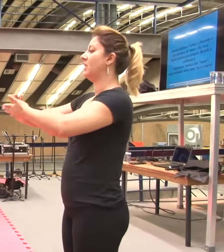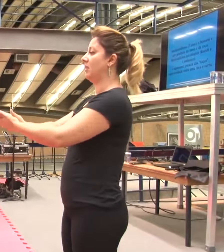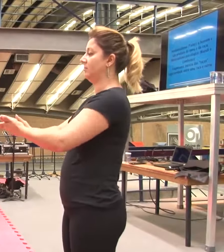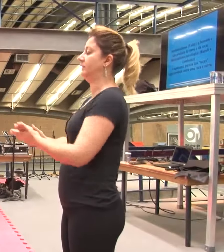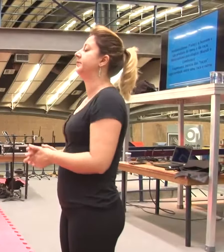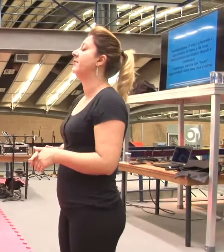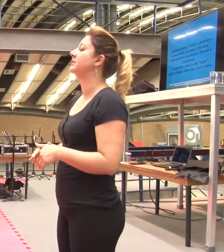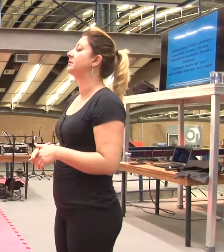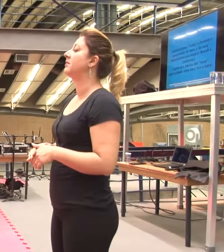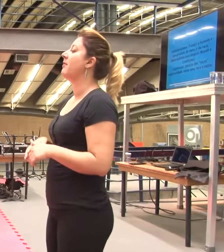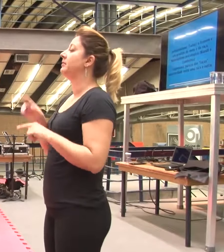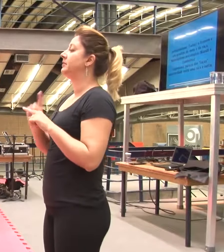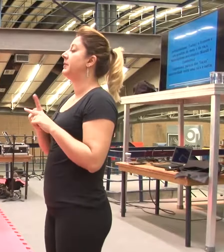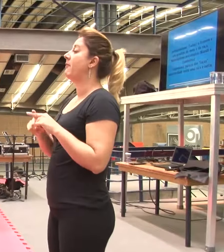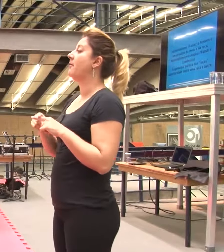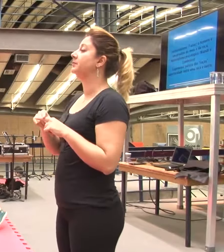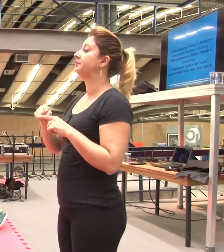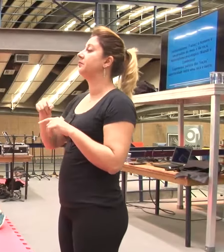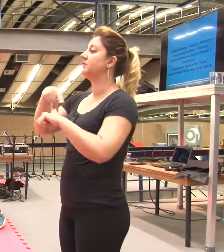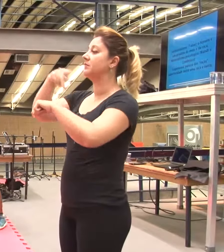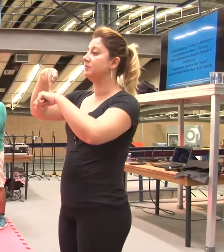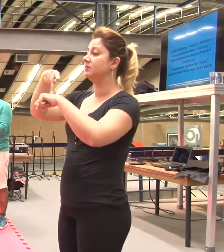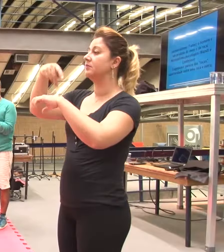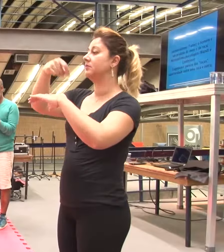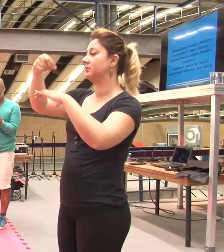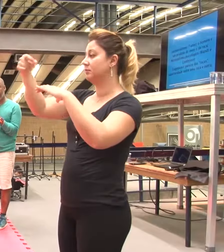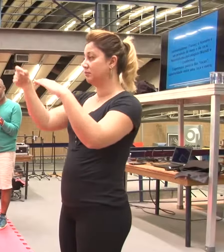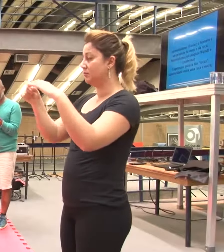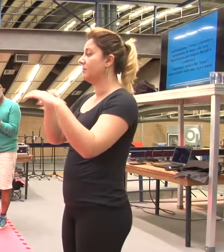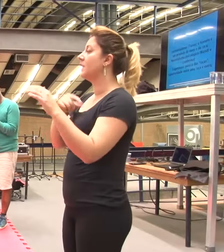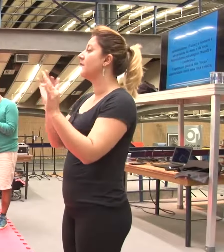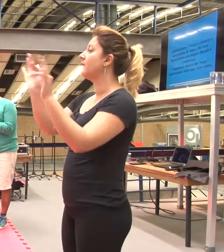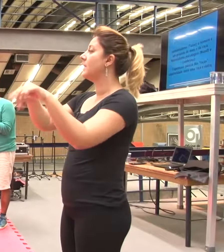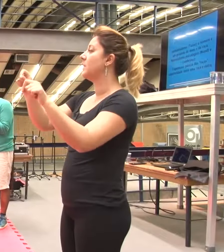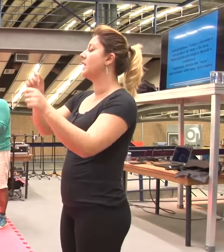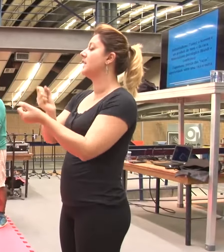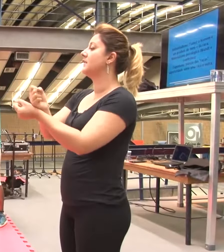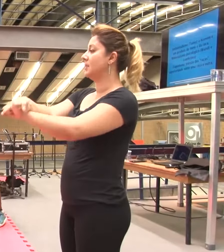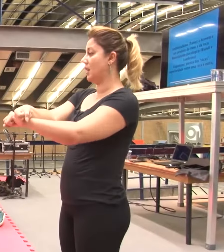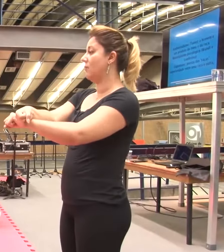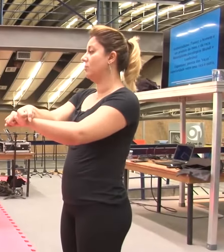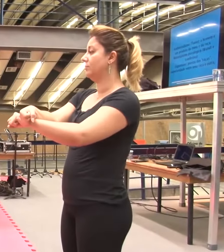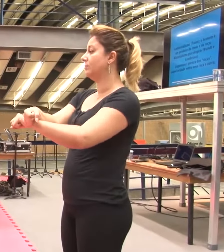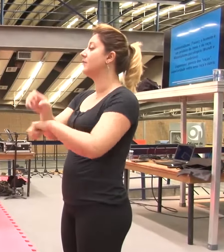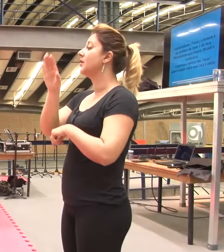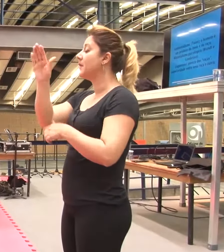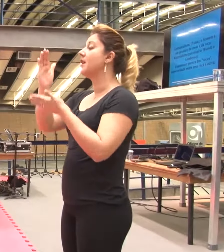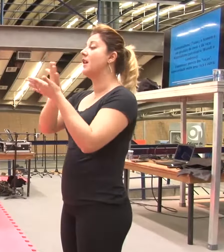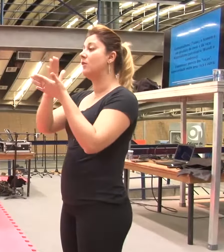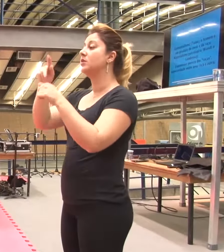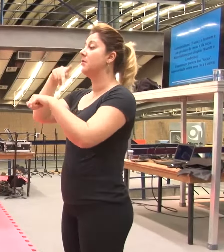no fim dos processos escravistas, etc, etc, foi uma teoria muito utilizada para